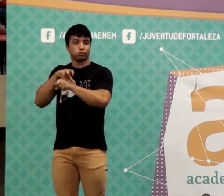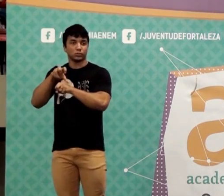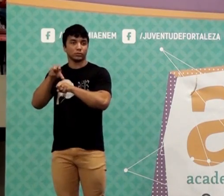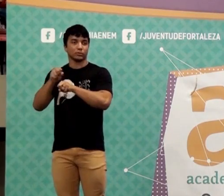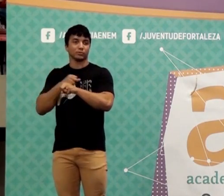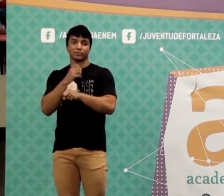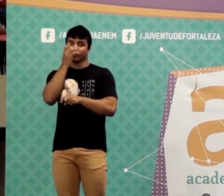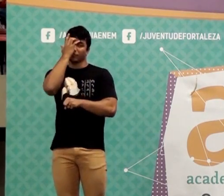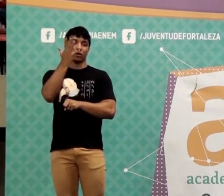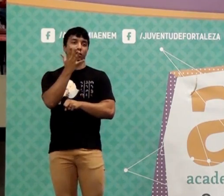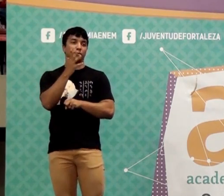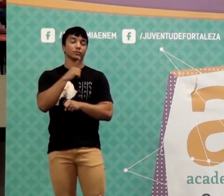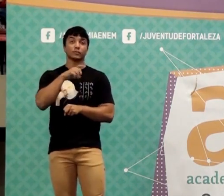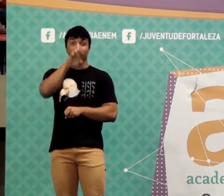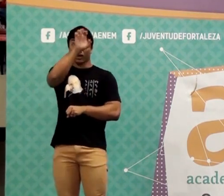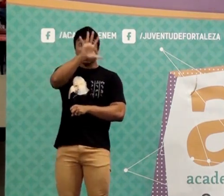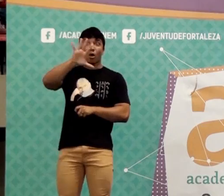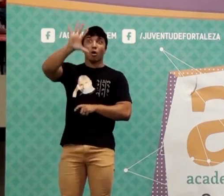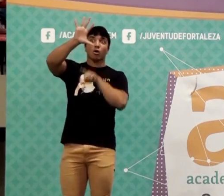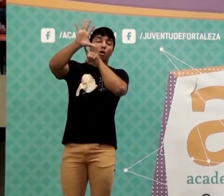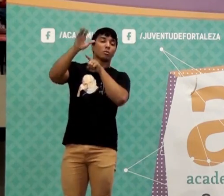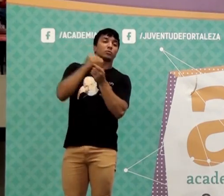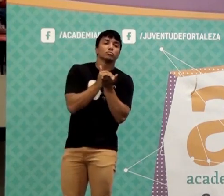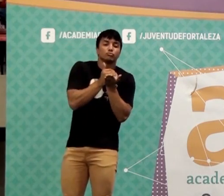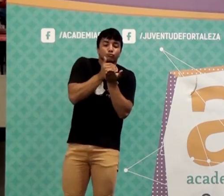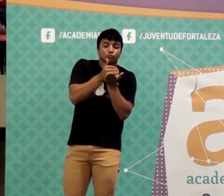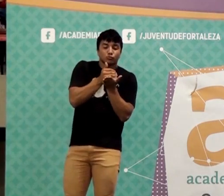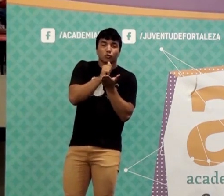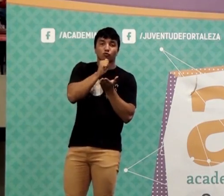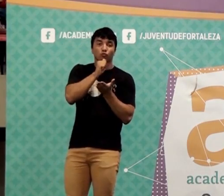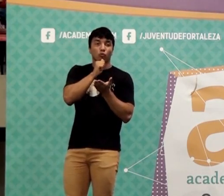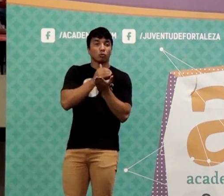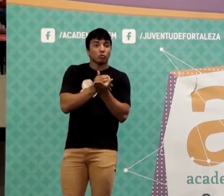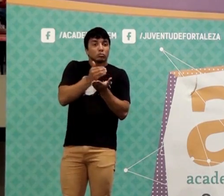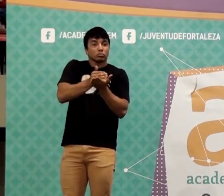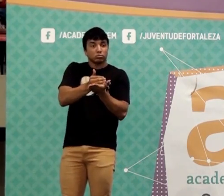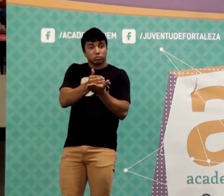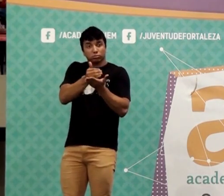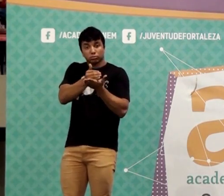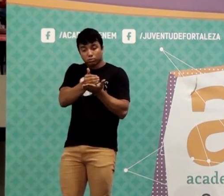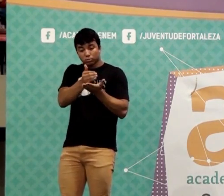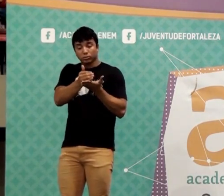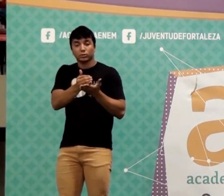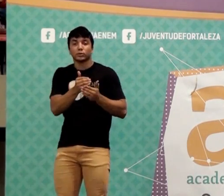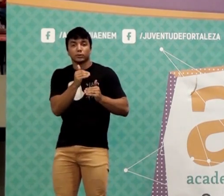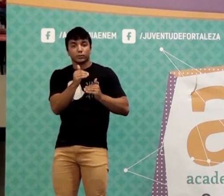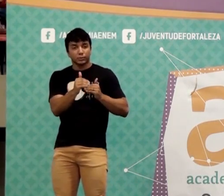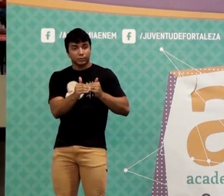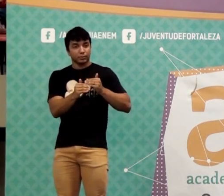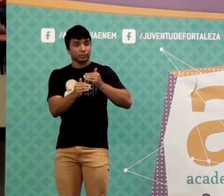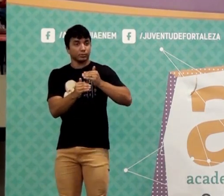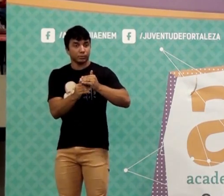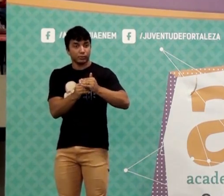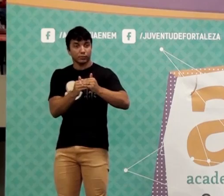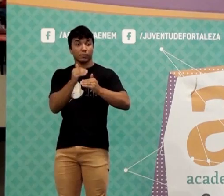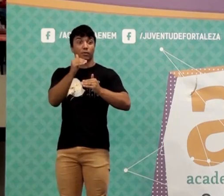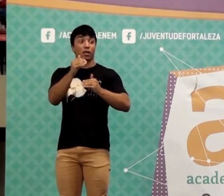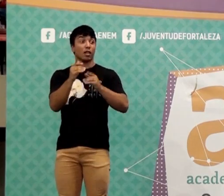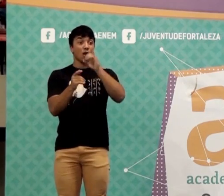Desculpa, produto por produto. Segundo detalhe, importantíssimo que dava problema,